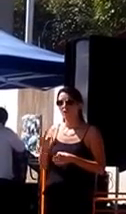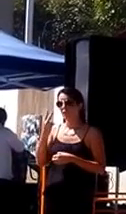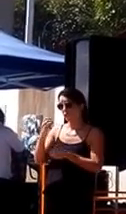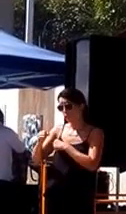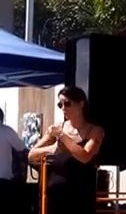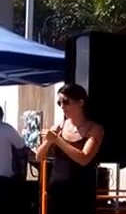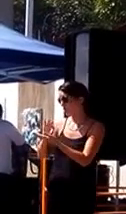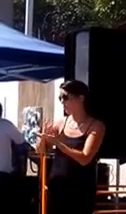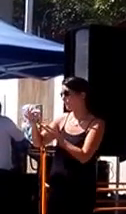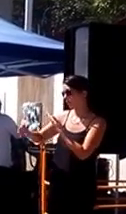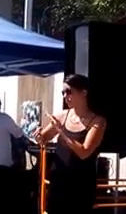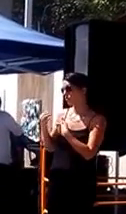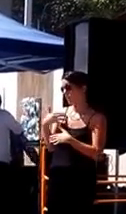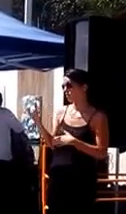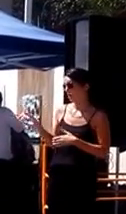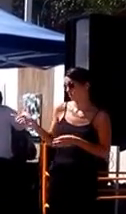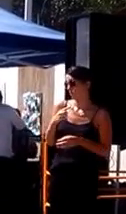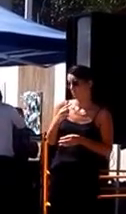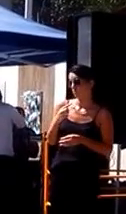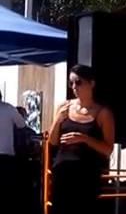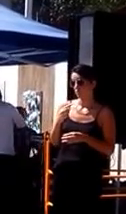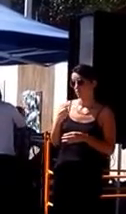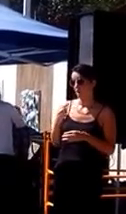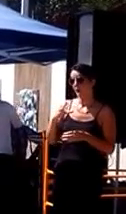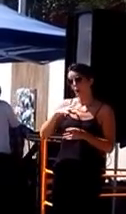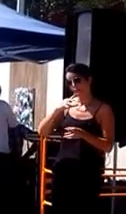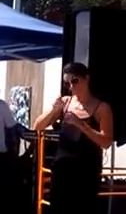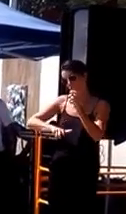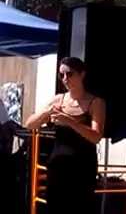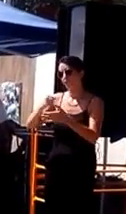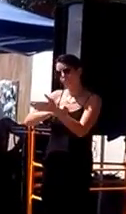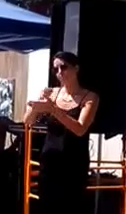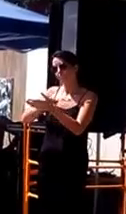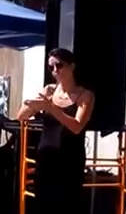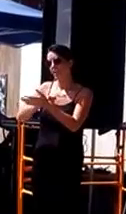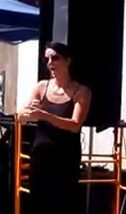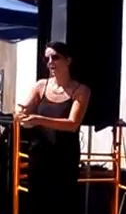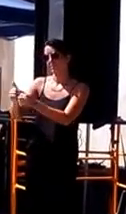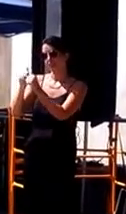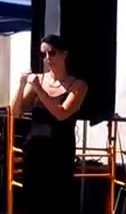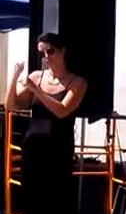2 años de un proyecto que es bien valorado por todos, hay gente laburando atrás.